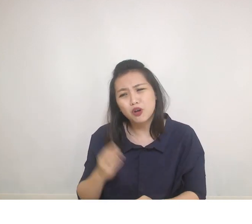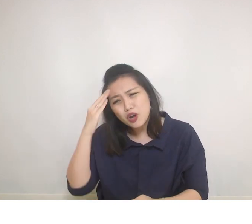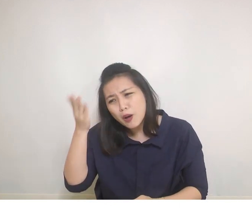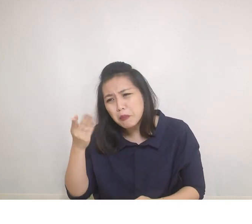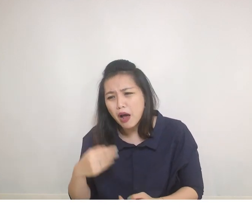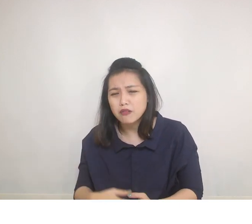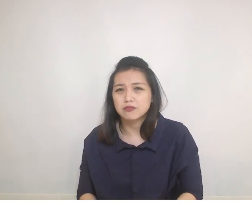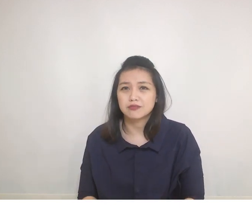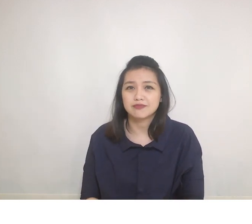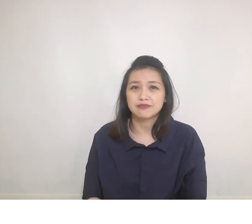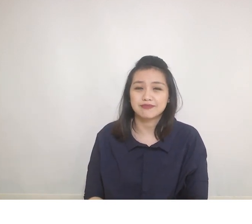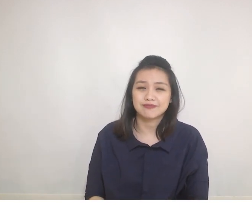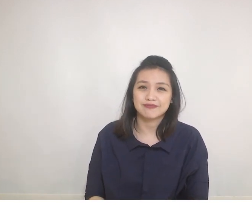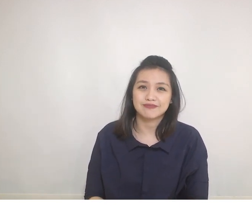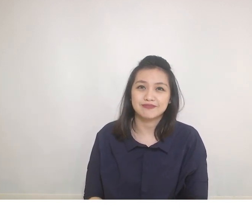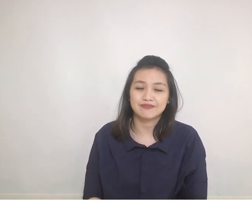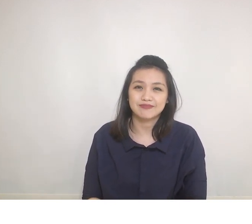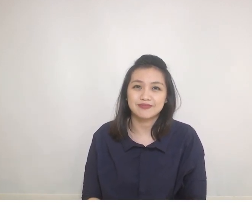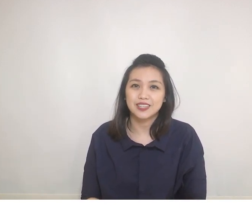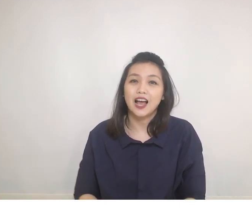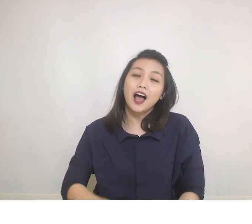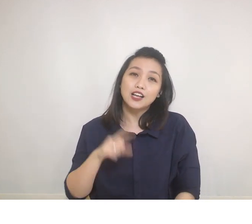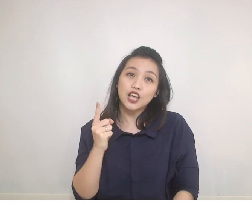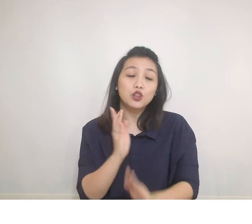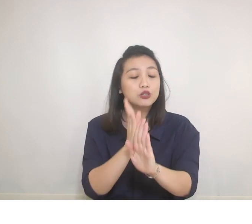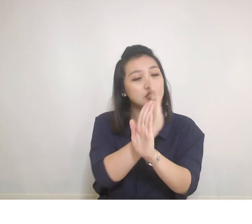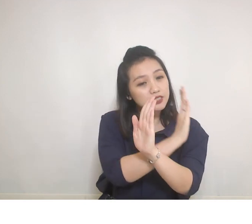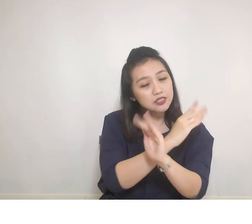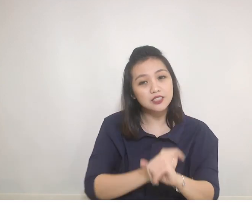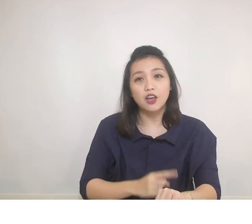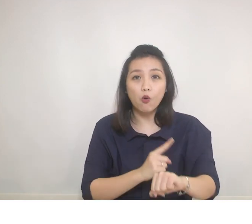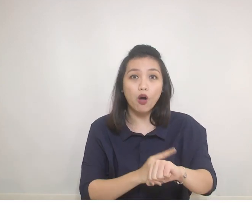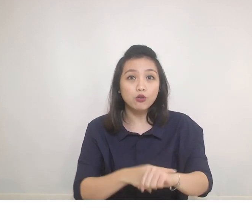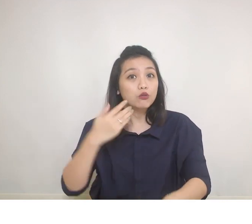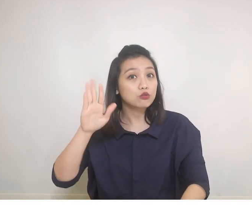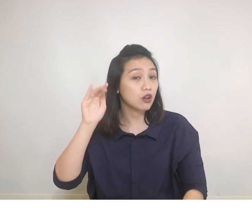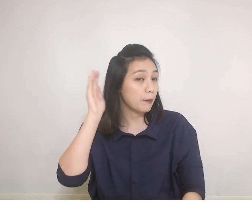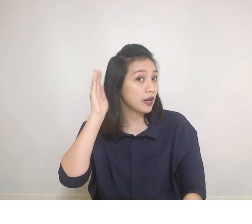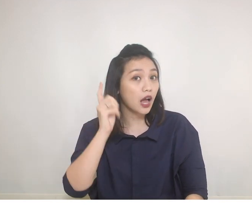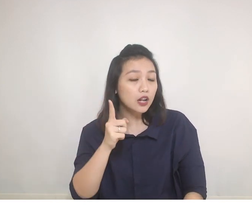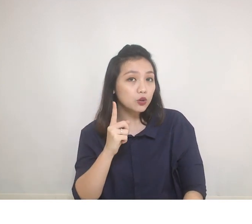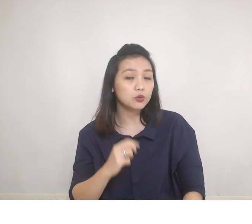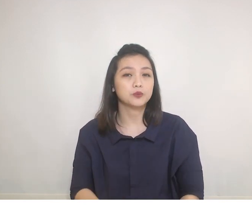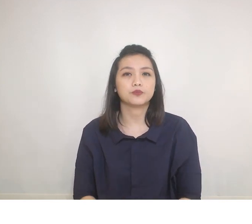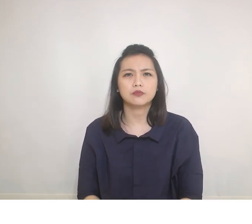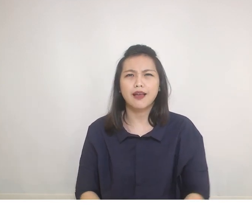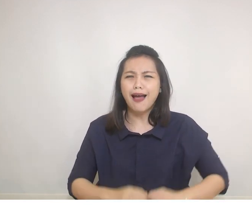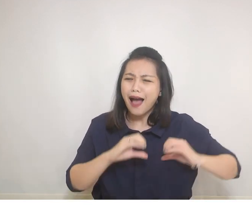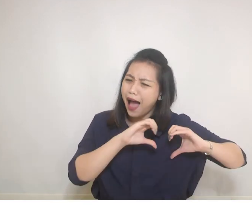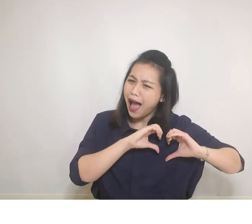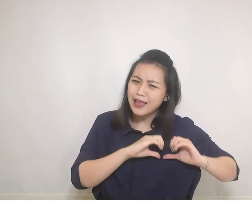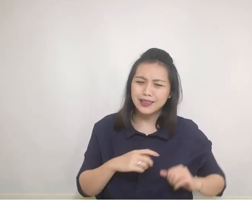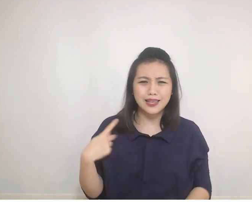fokus kepada visi Tuhan, itu kami berusaha terapkan itu, tapi memang hati kami itu masih ada keinginan,